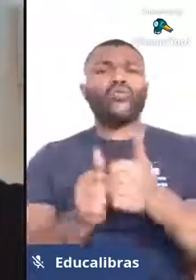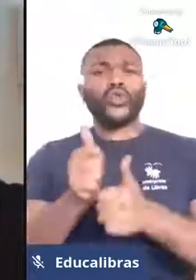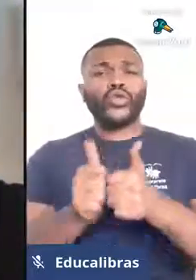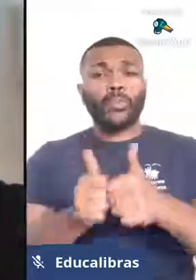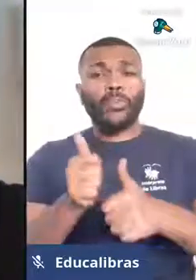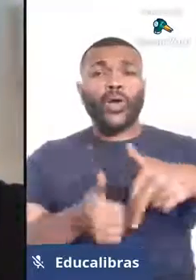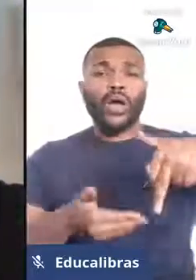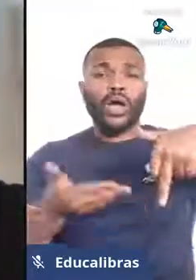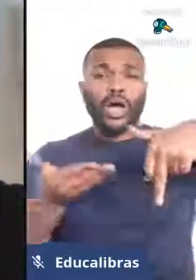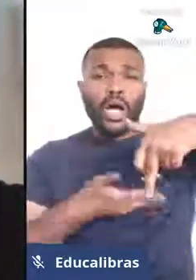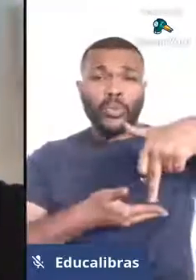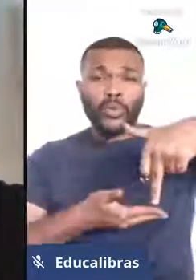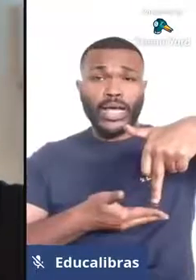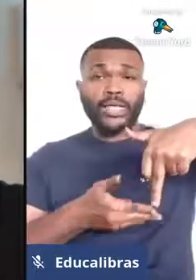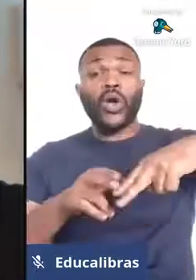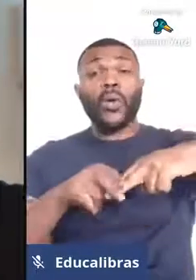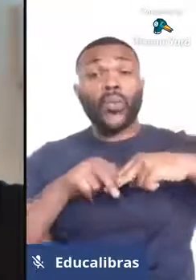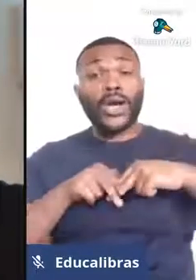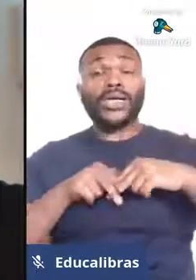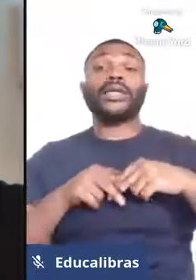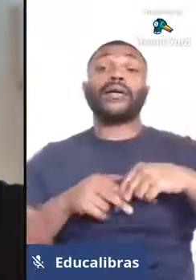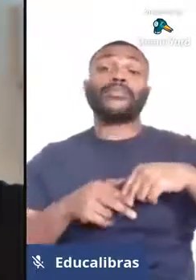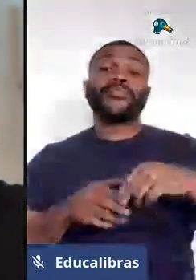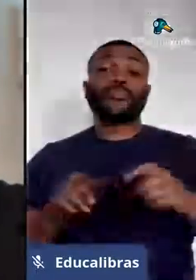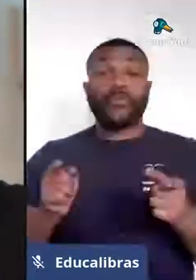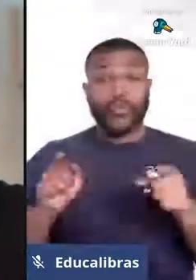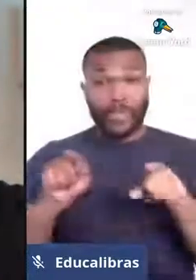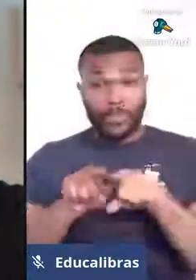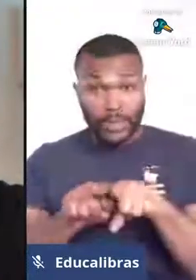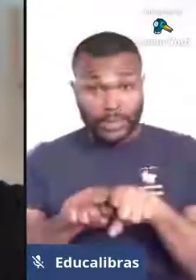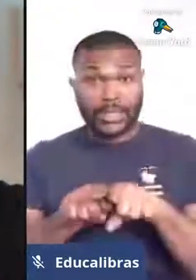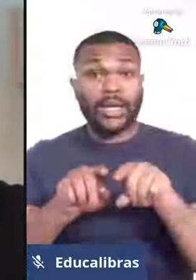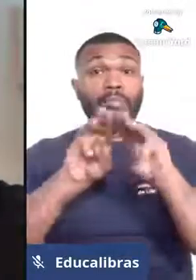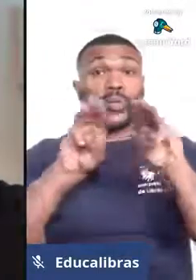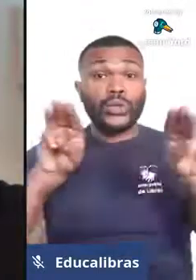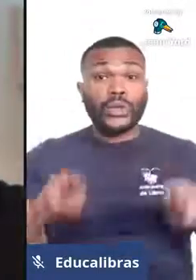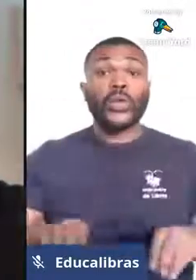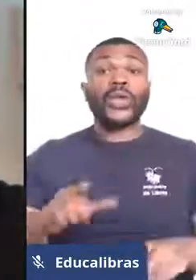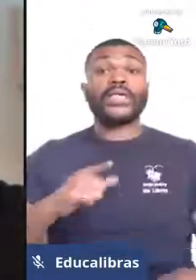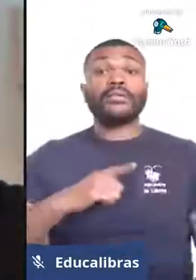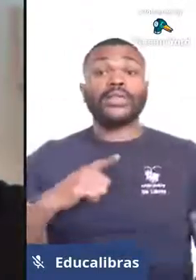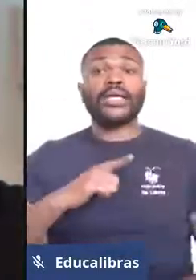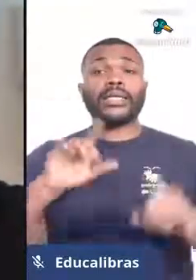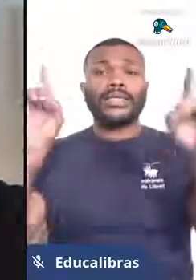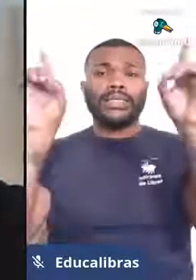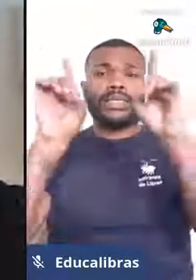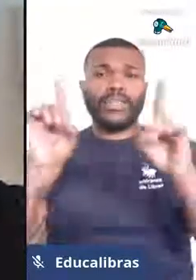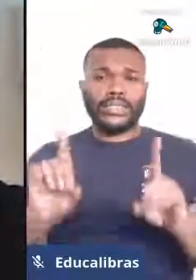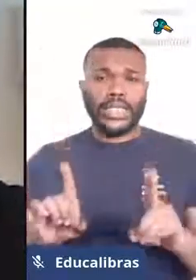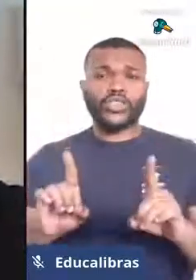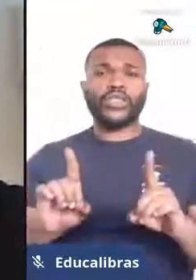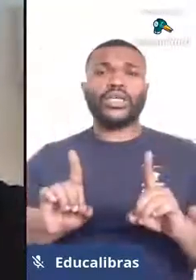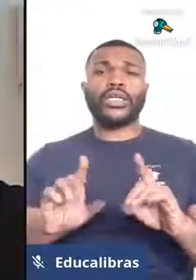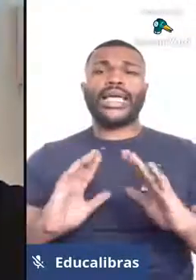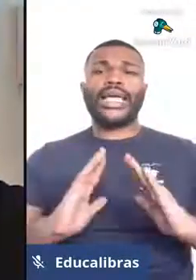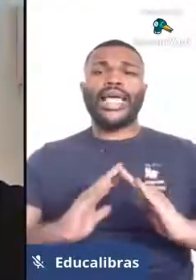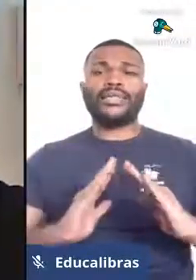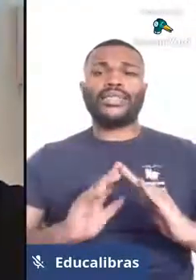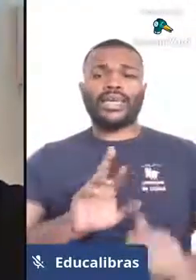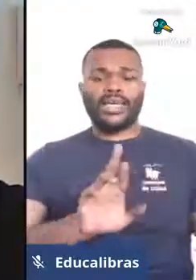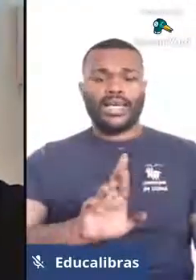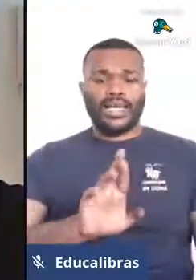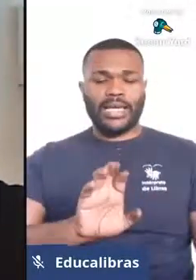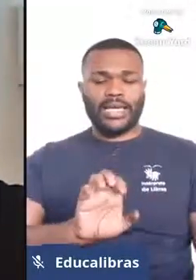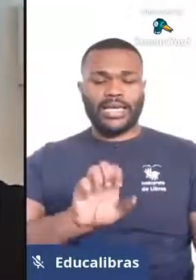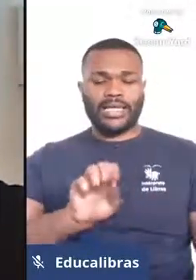parceria. O Museu do Futebol tem um projeto chamado Deficiente Residente, que é um projeto que ganhou vários prêmios já,